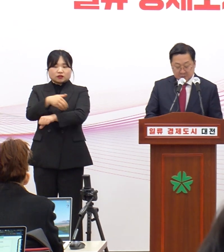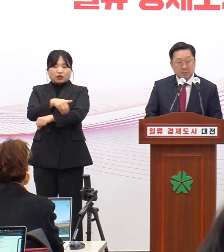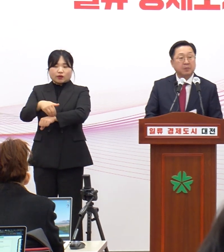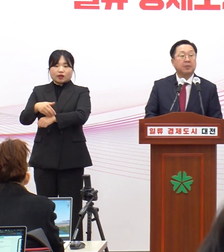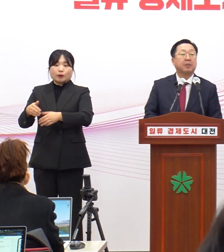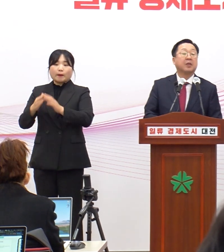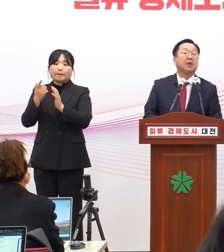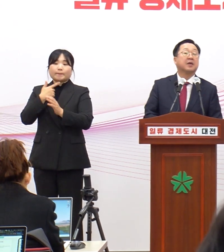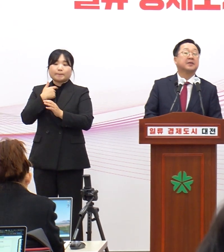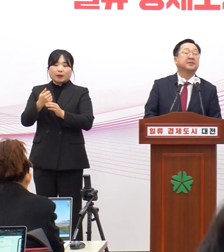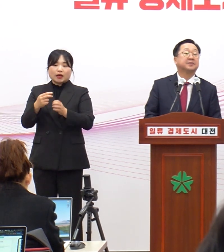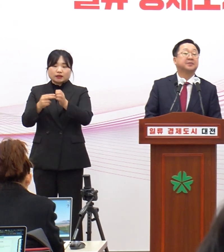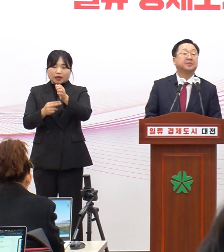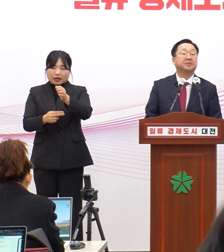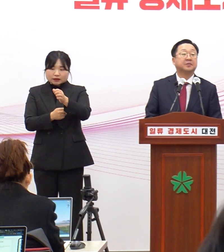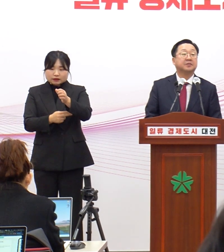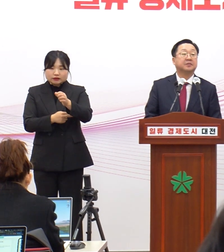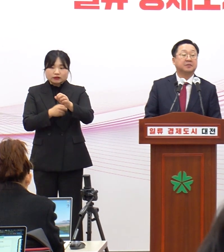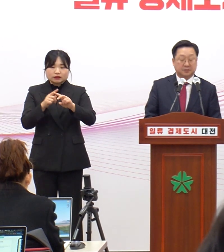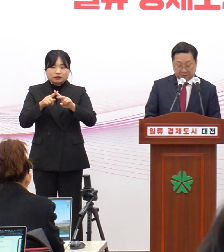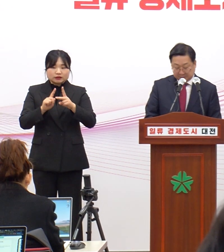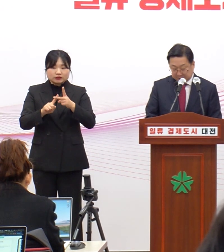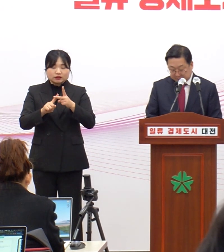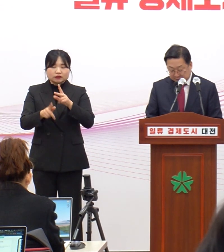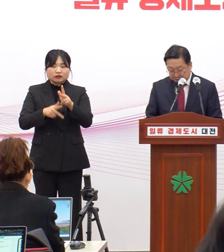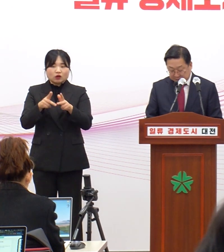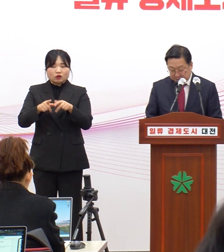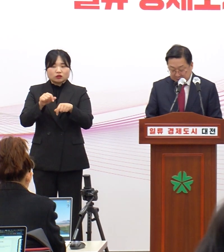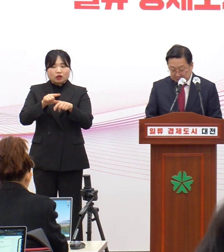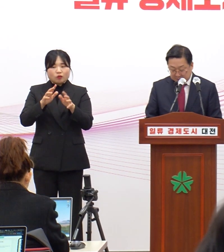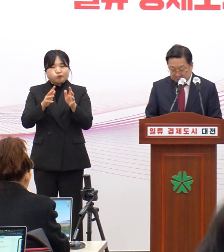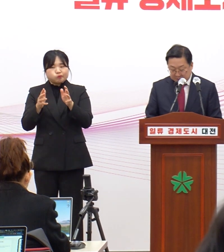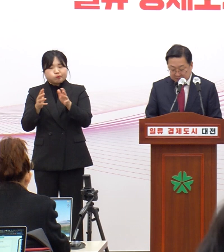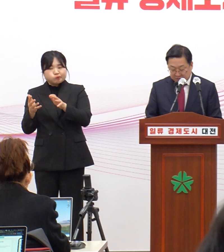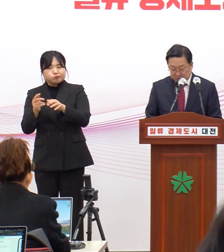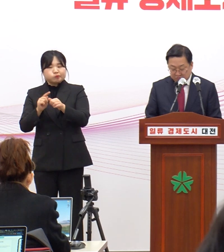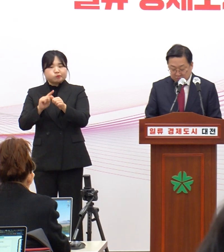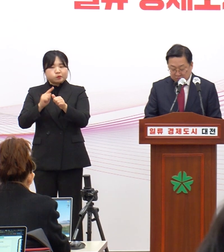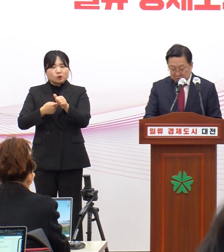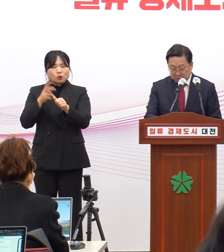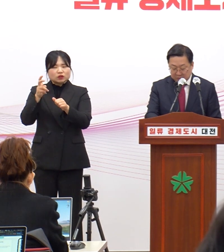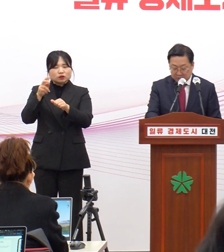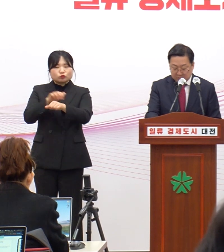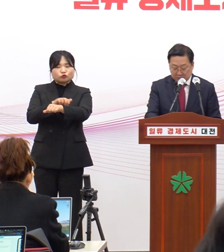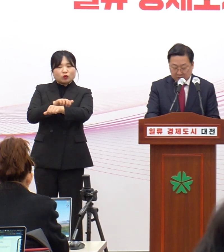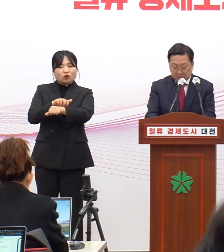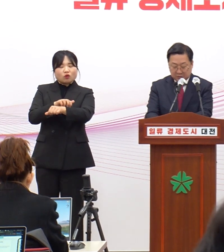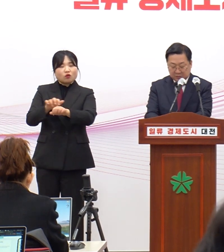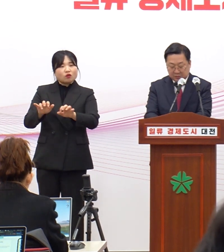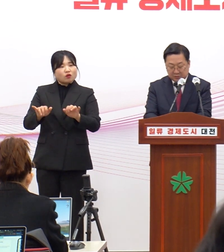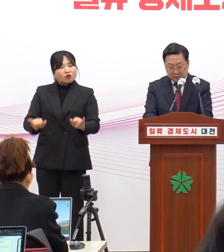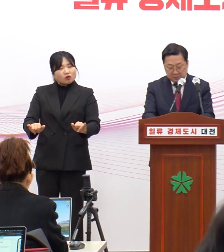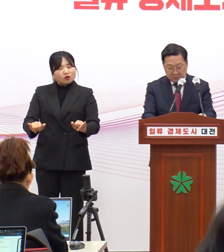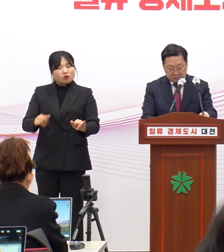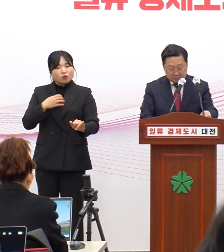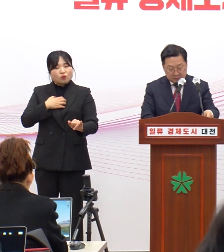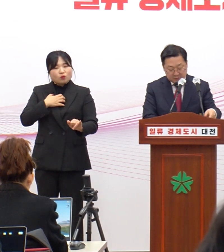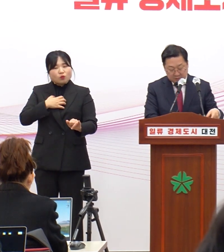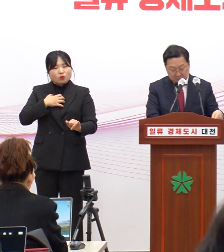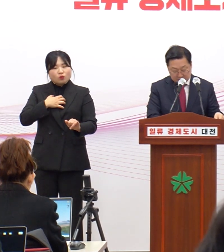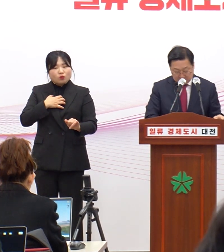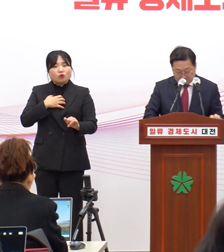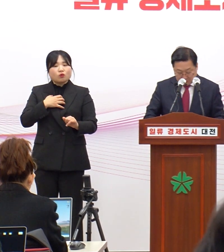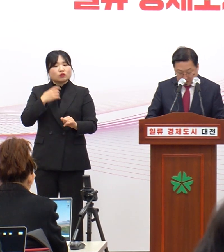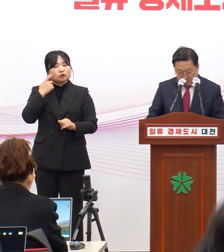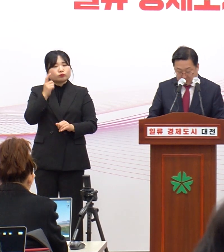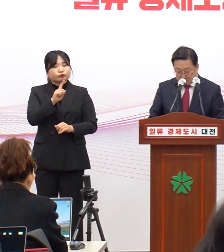들어갔던 뭐 교량이라든지 이 뭐 그런 사업들이 좀 늦어지면서 혹시 불편들이 좀 가중되지 않을까 하는 우려 이거에 대한